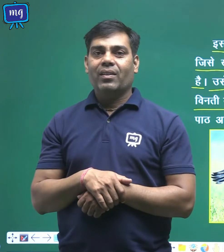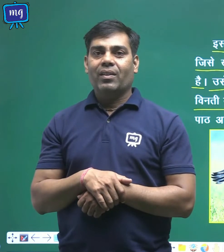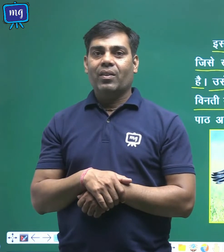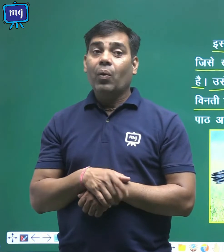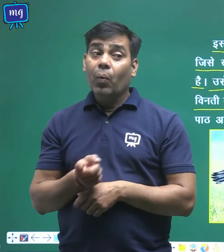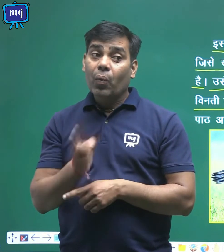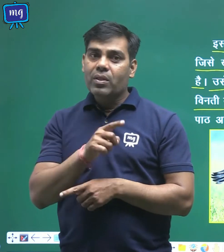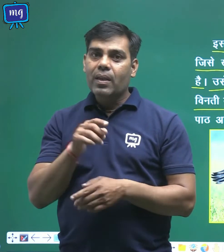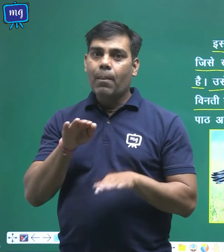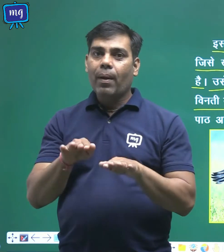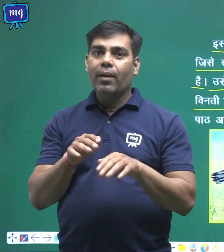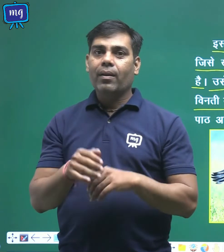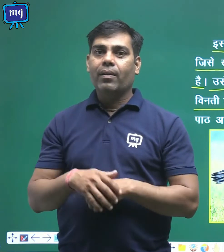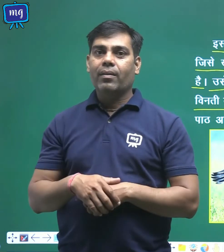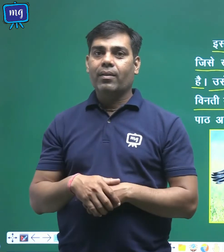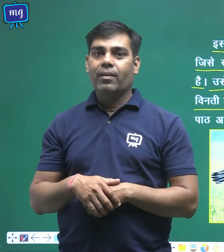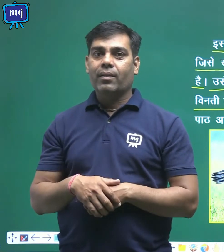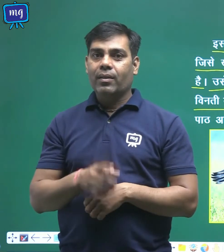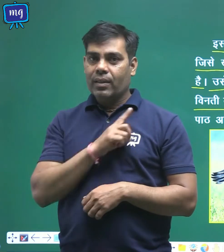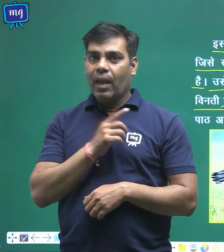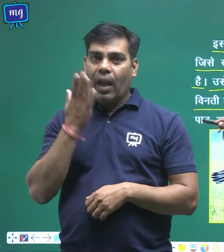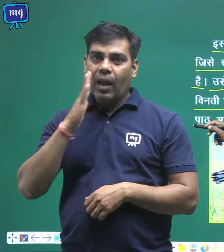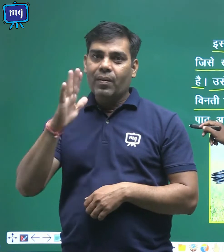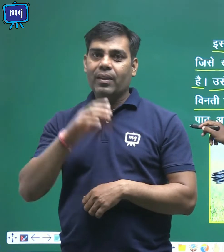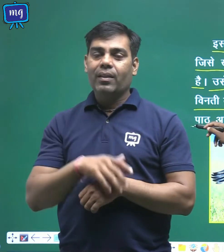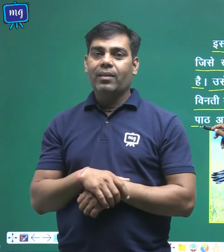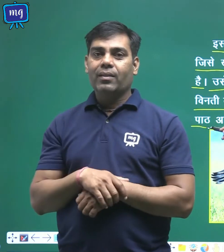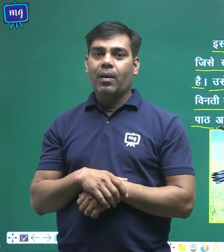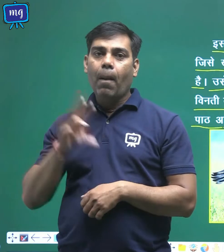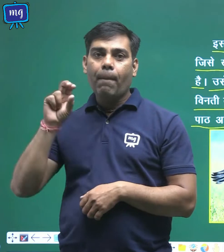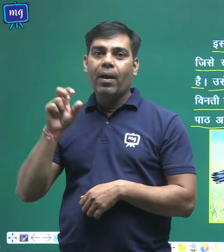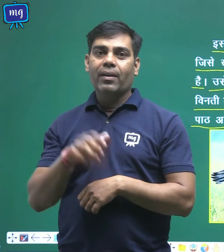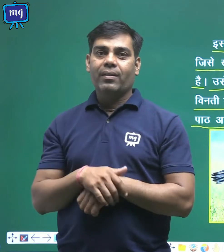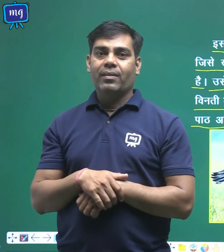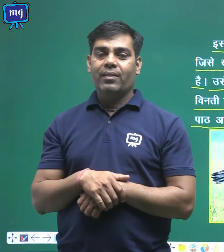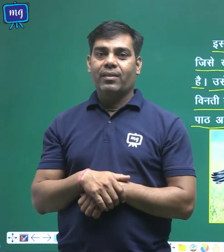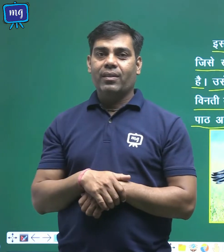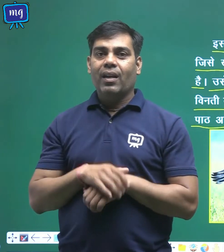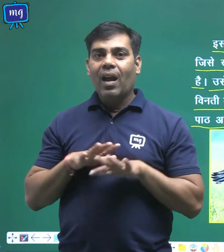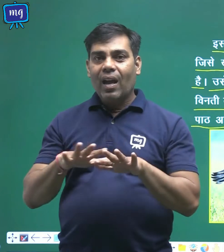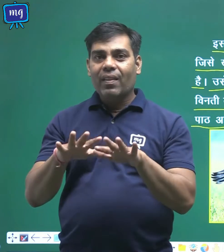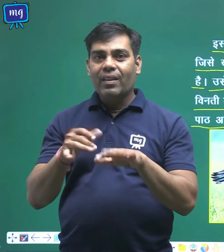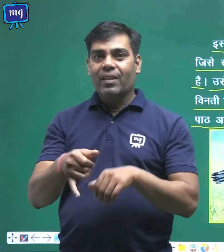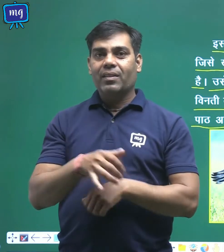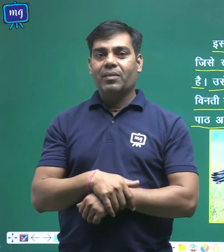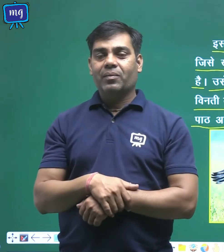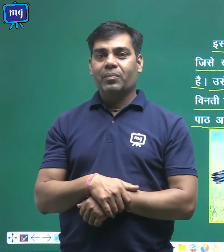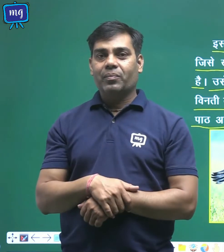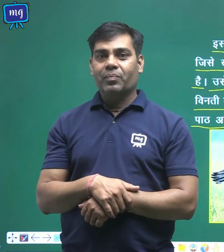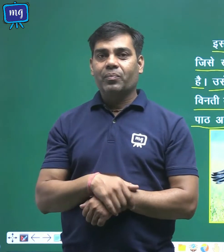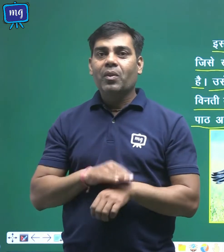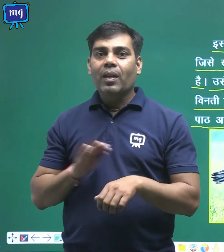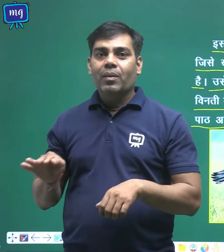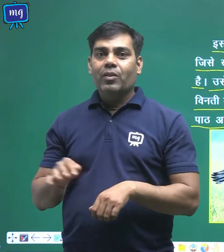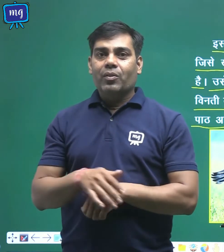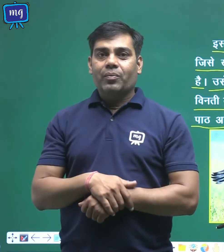उसी पर यह कविता पाठ आधारित है। प्यारे